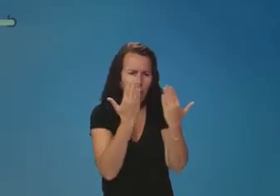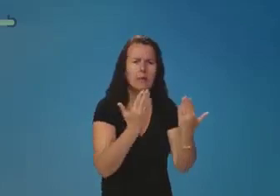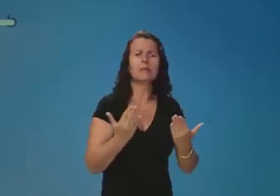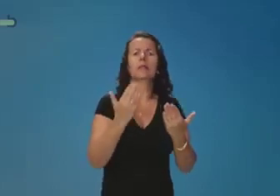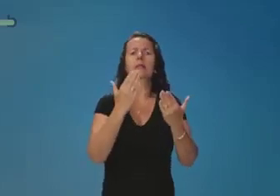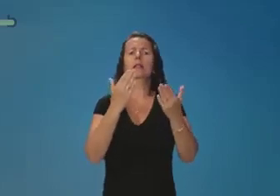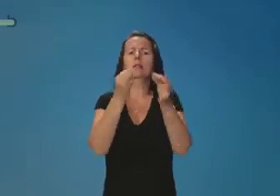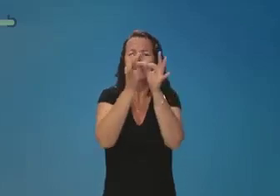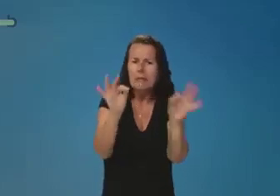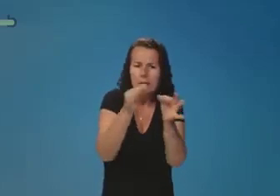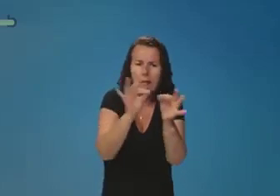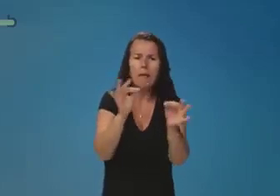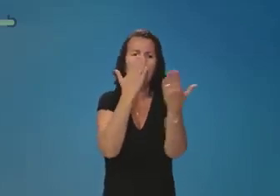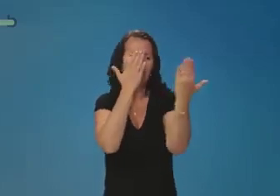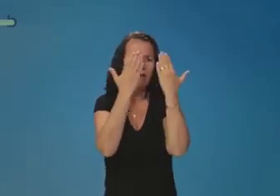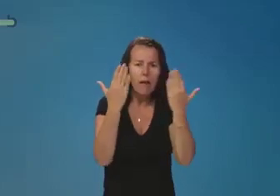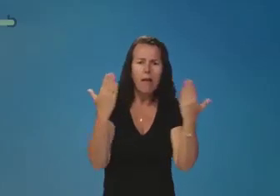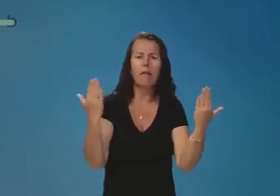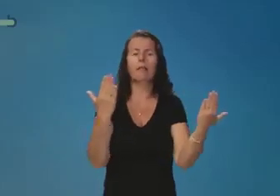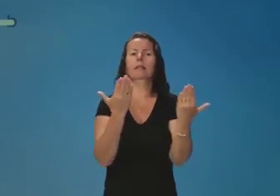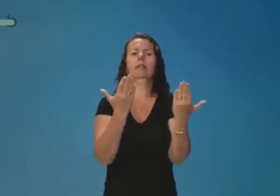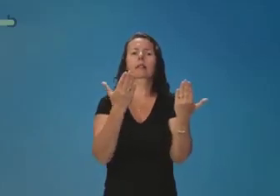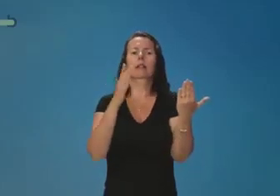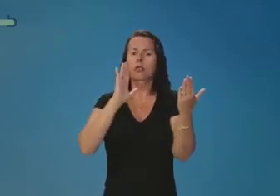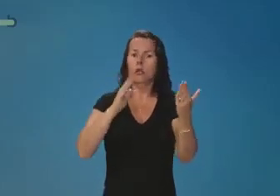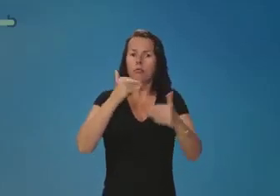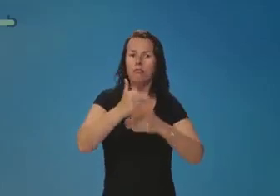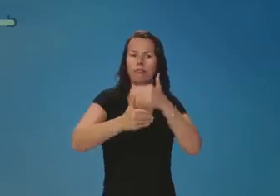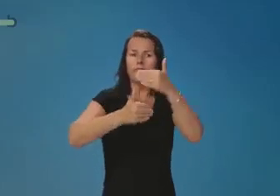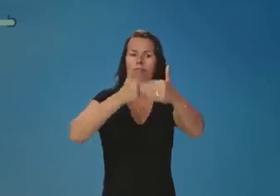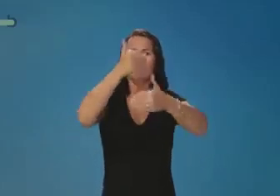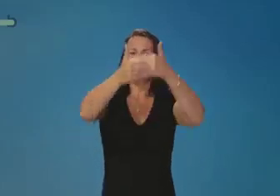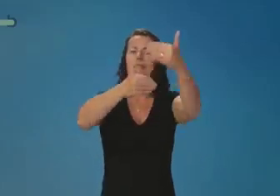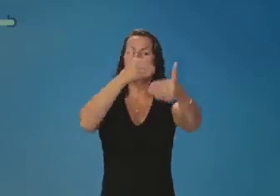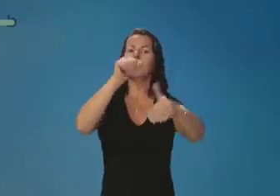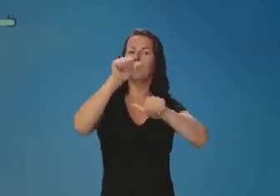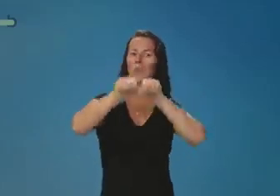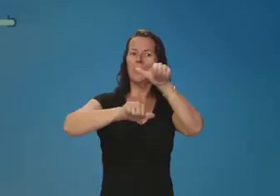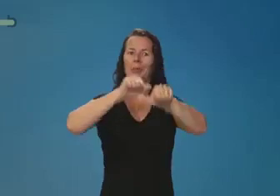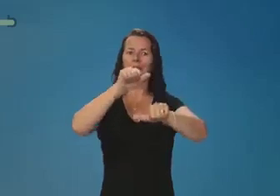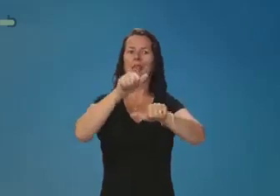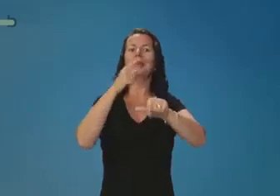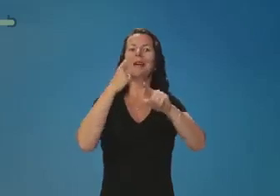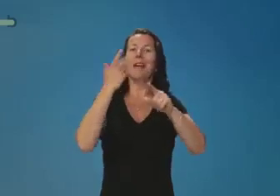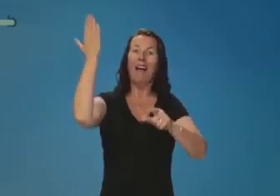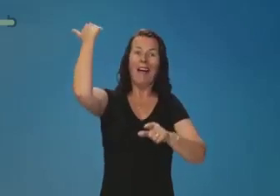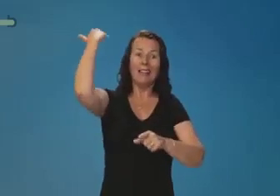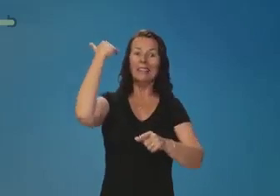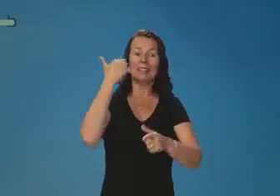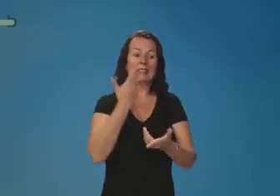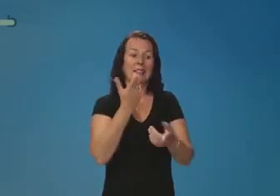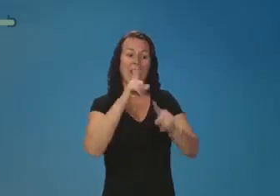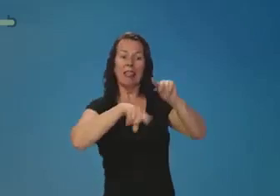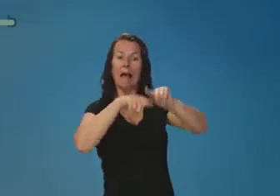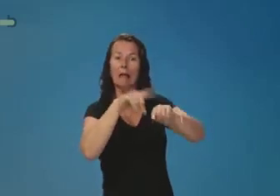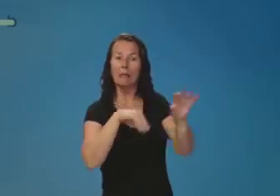Este material desencadeou uma mudança significativa nas pesquisas, pois antigamente não havia essa